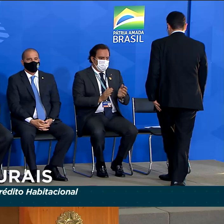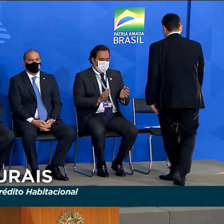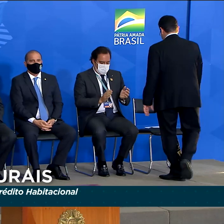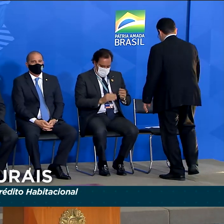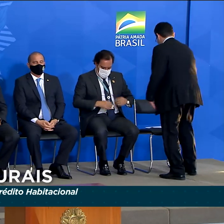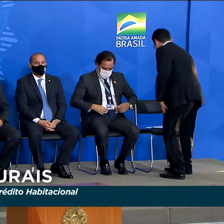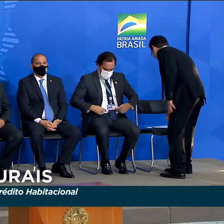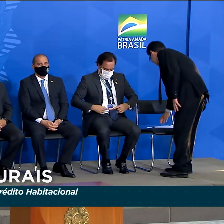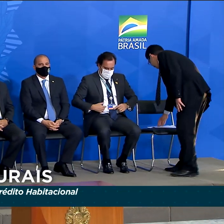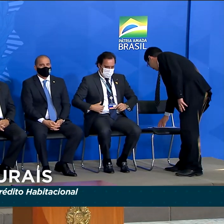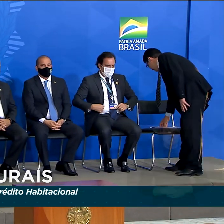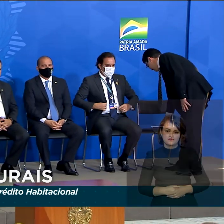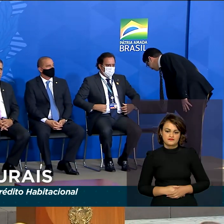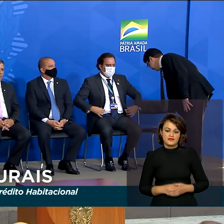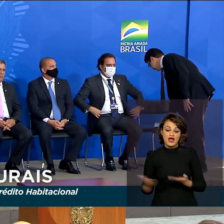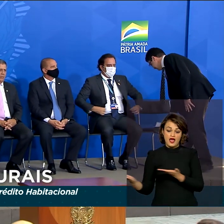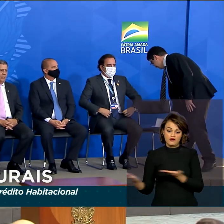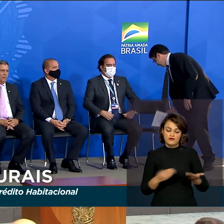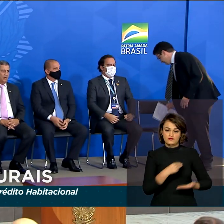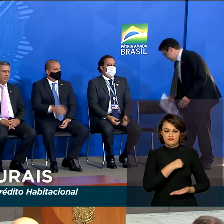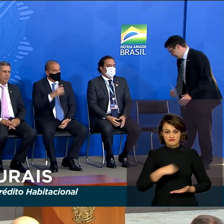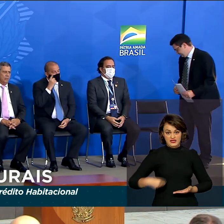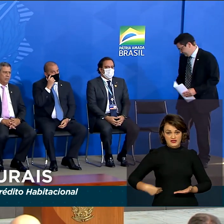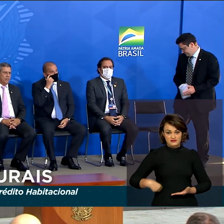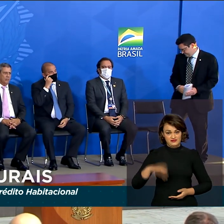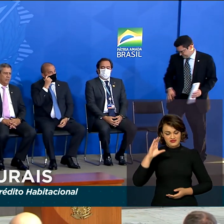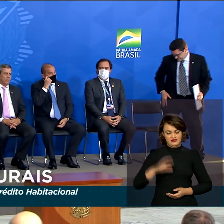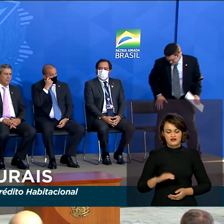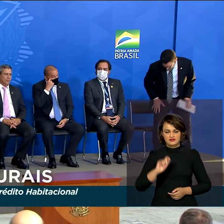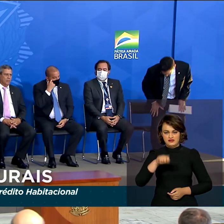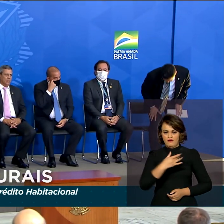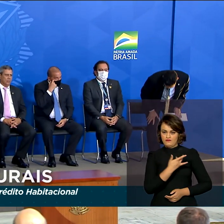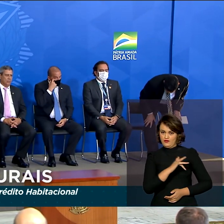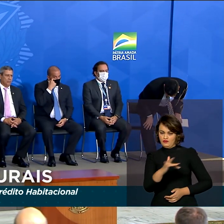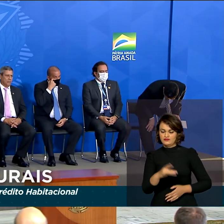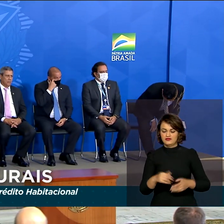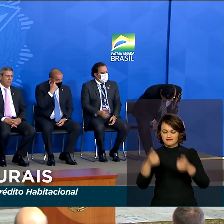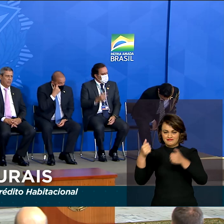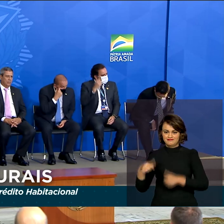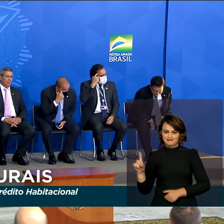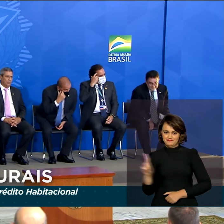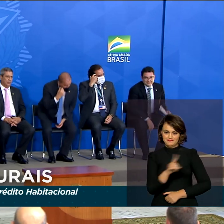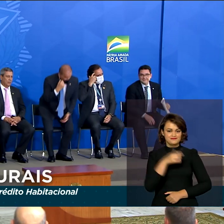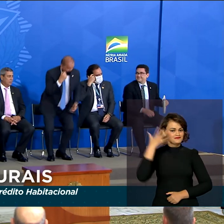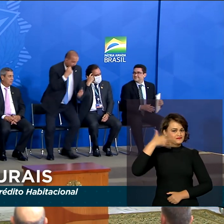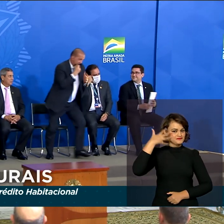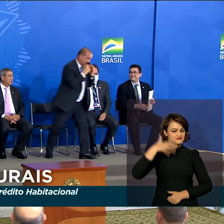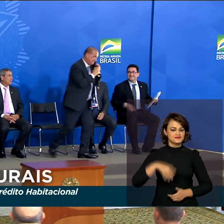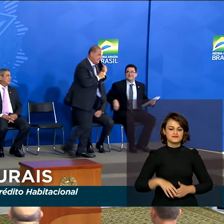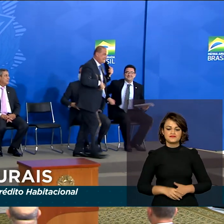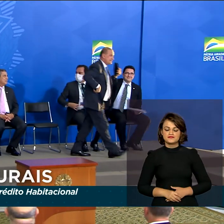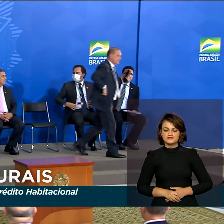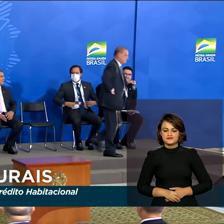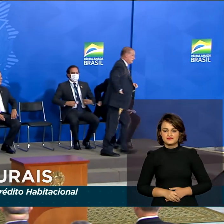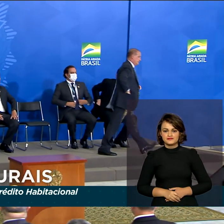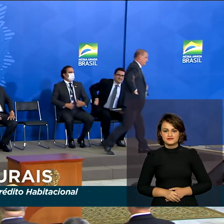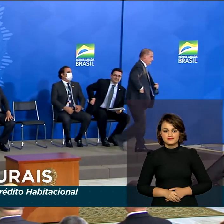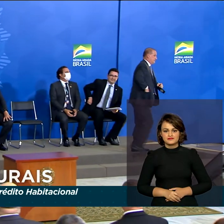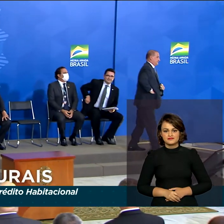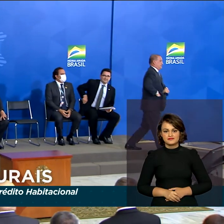Convidamos agora o ministro de Estado da Cidadania, Onyx Lorenzoni, a fazer uso da palavra.